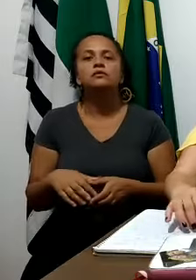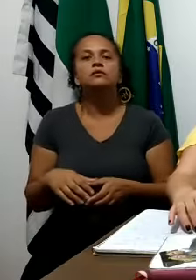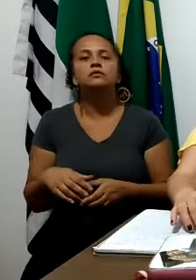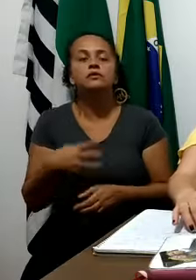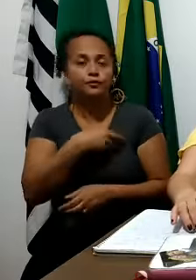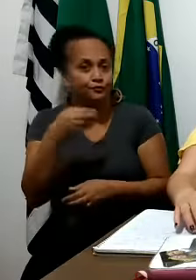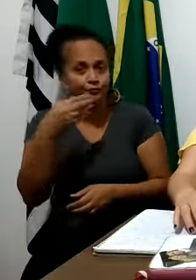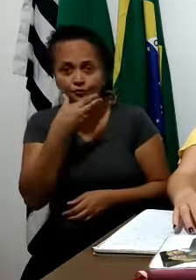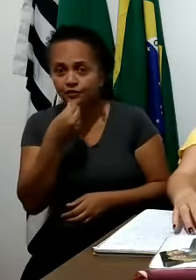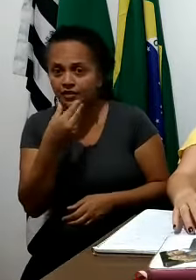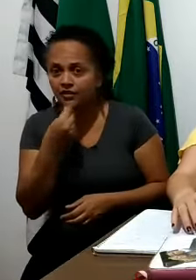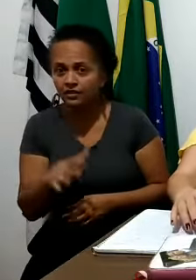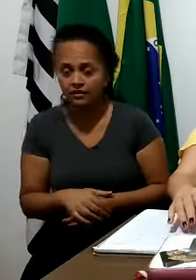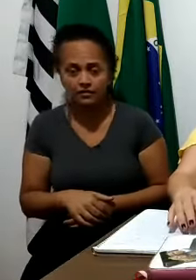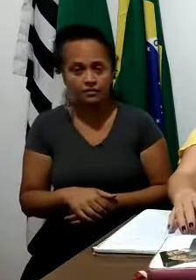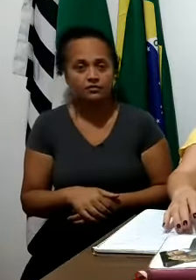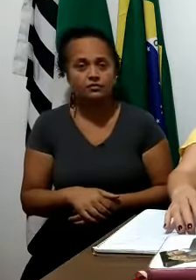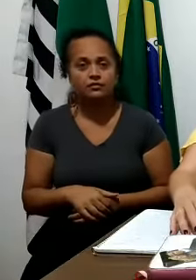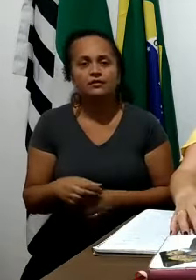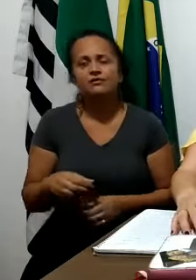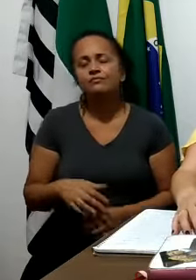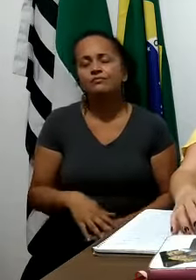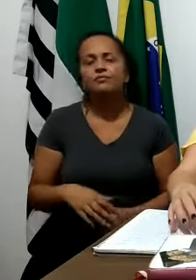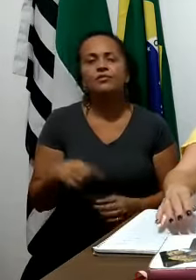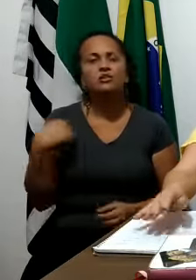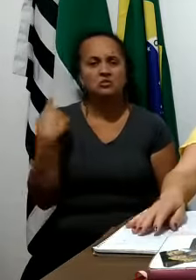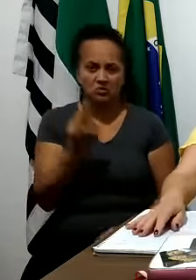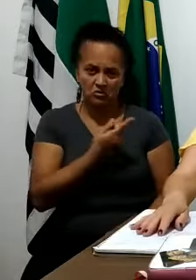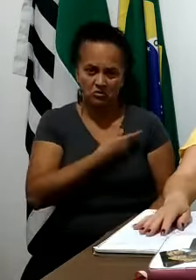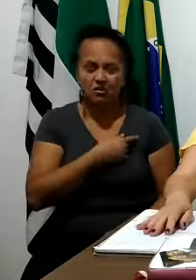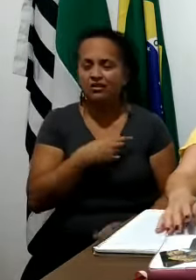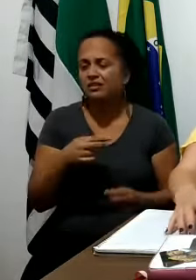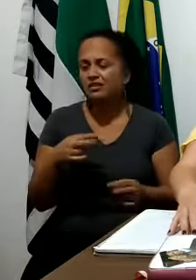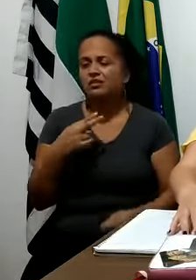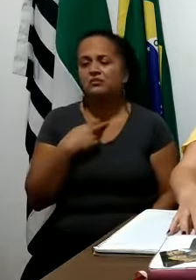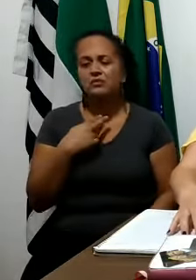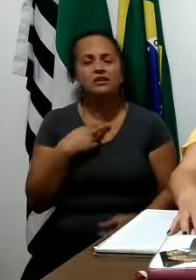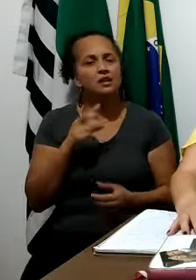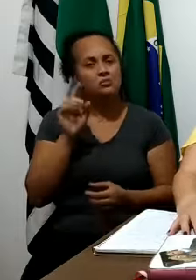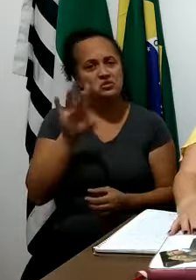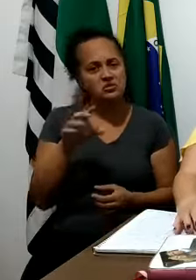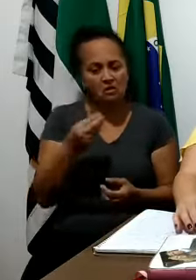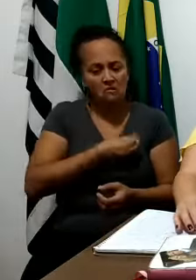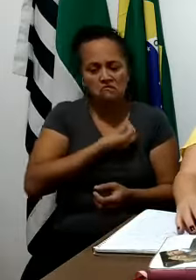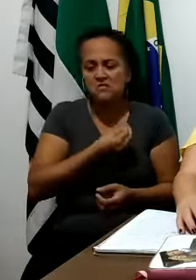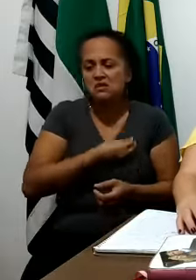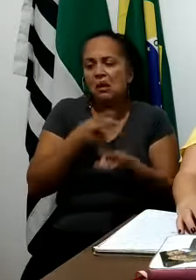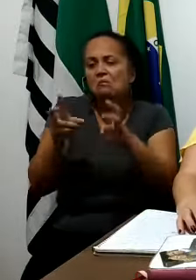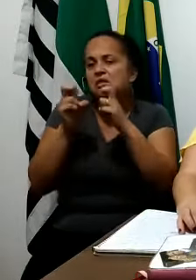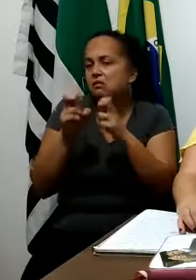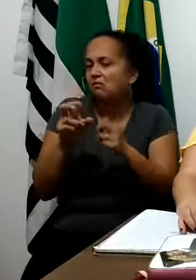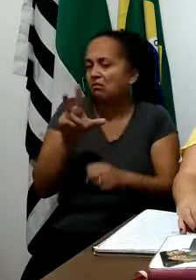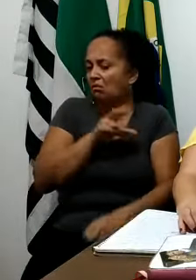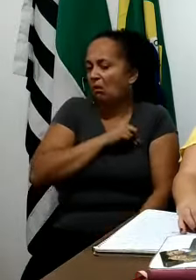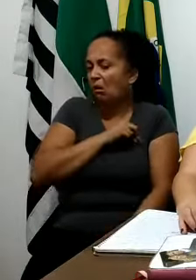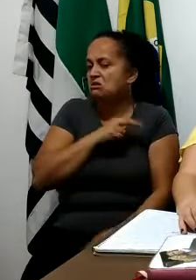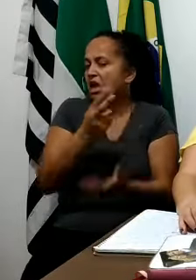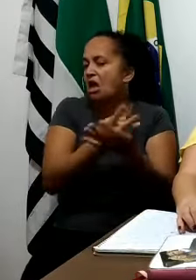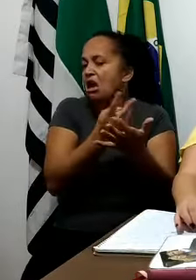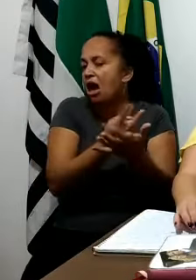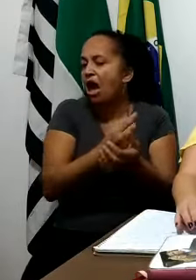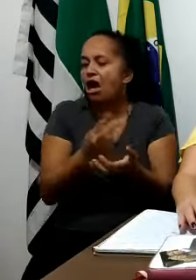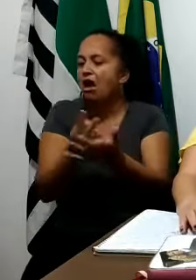olhar para os defeitos de um do outro, a gente não vive, né, irmão? Se não for o Senhor na vida da gente, né,